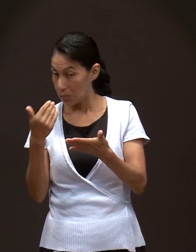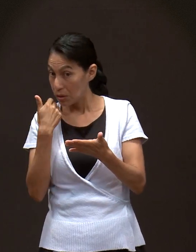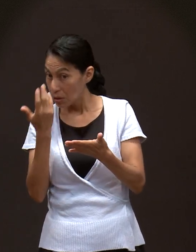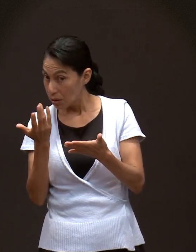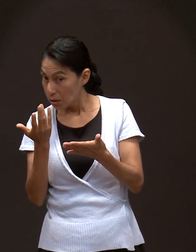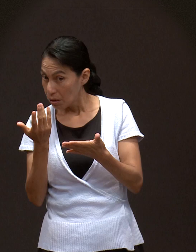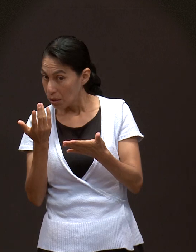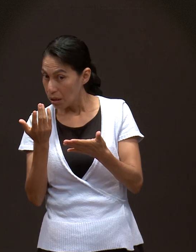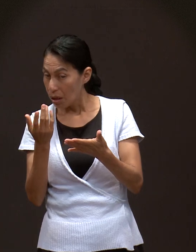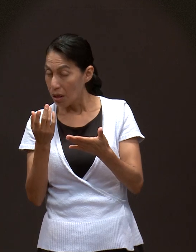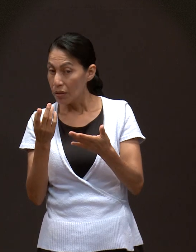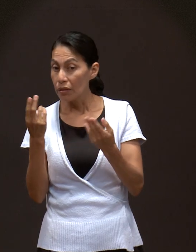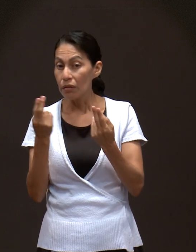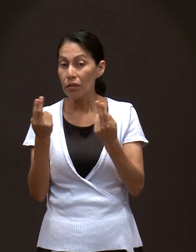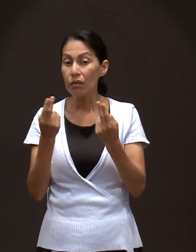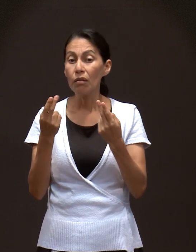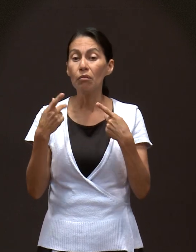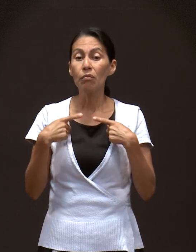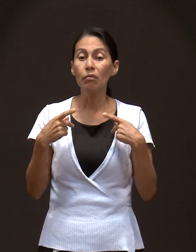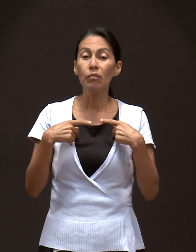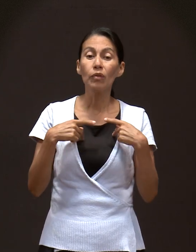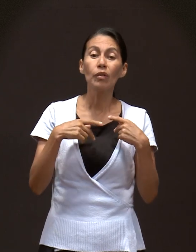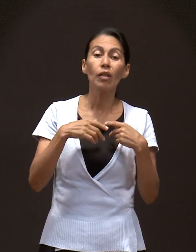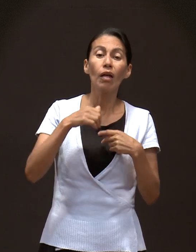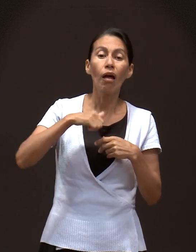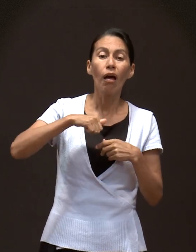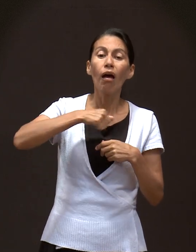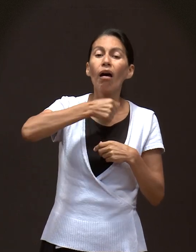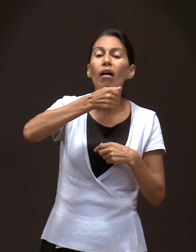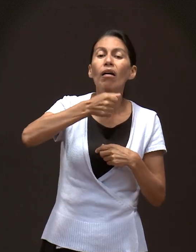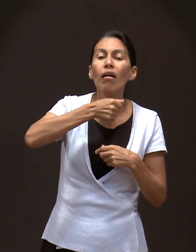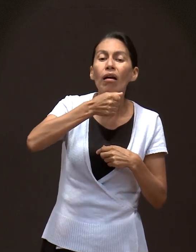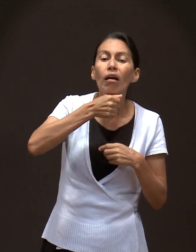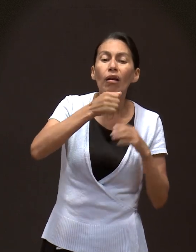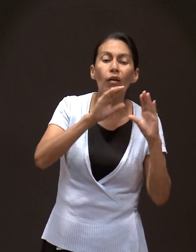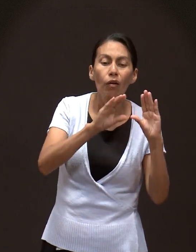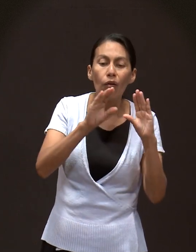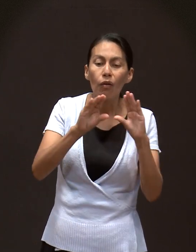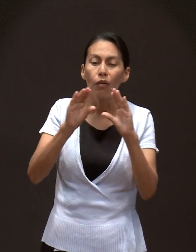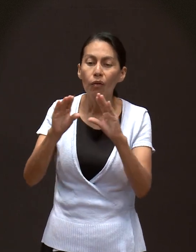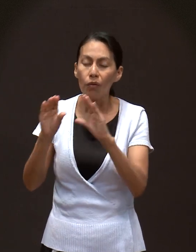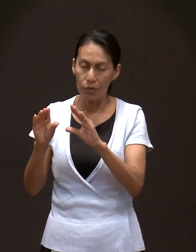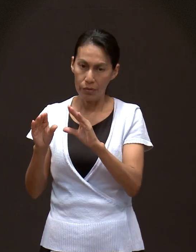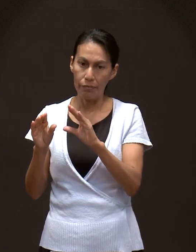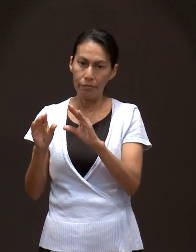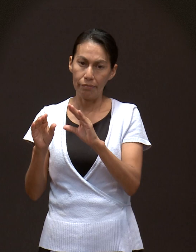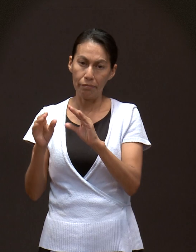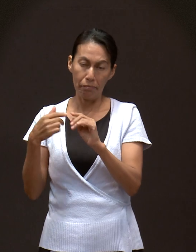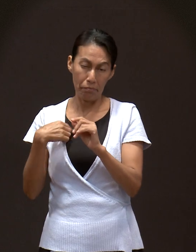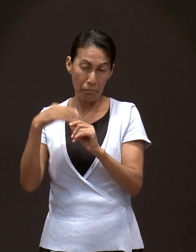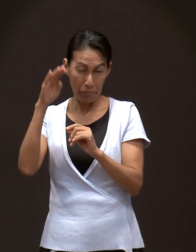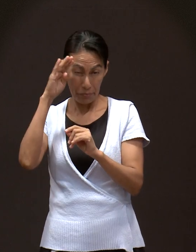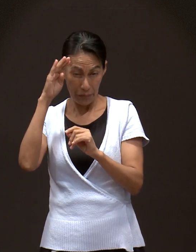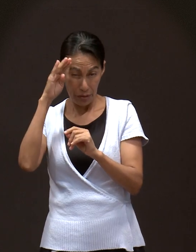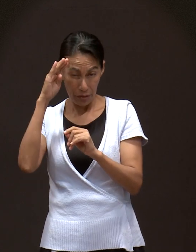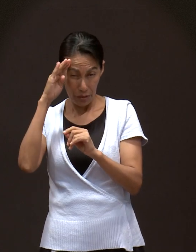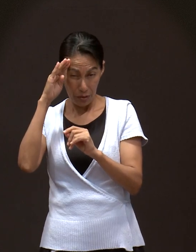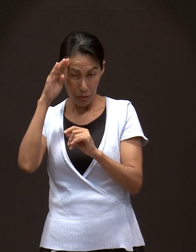en Montemorelos, y es de cuidar a un adulto mayor. Yo creo que el que lo tome,